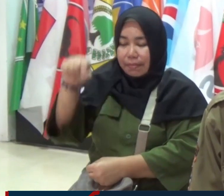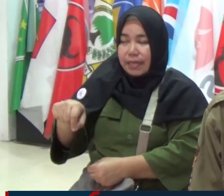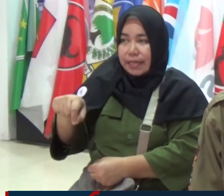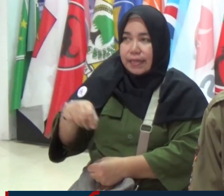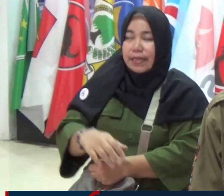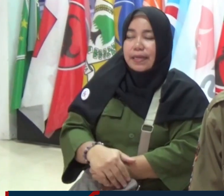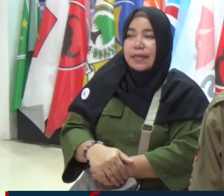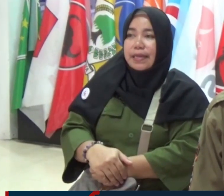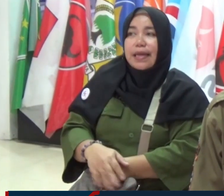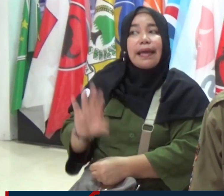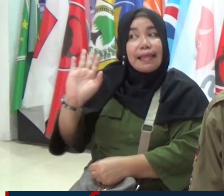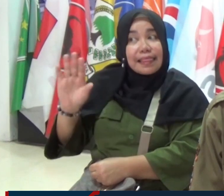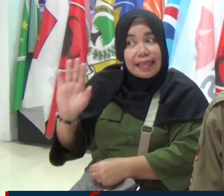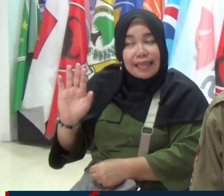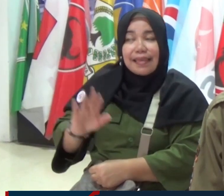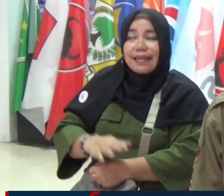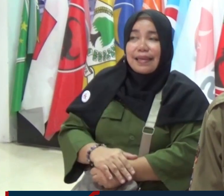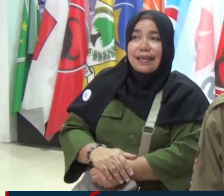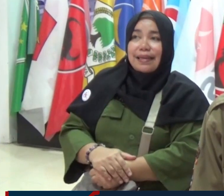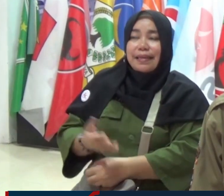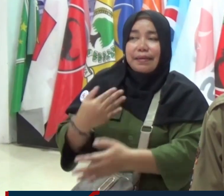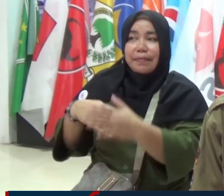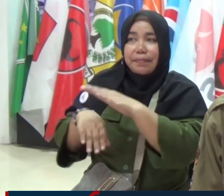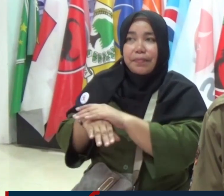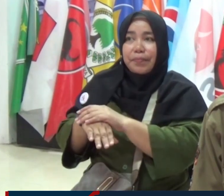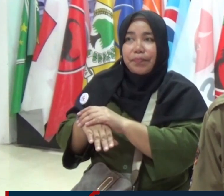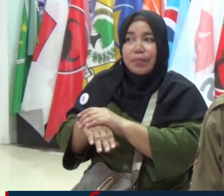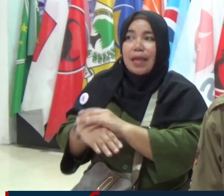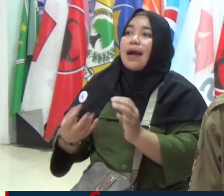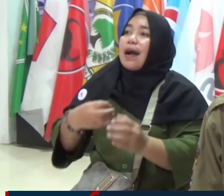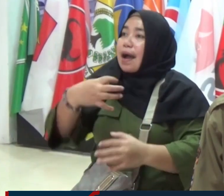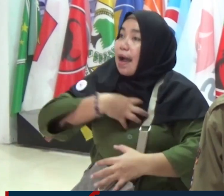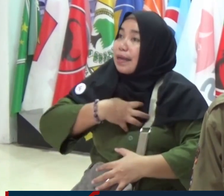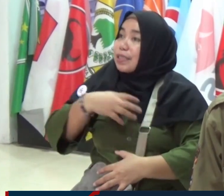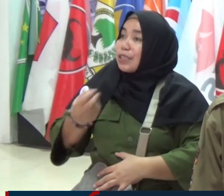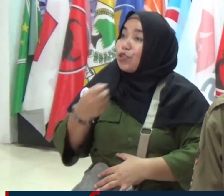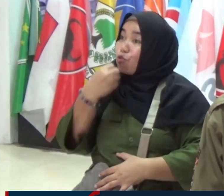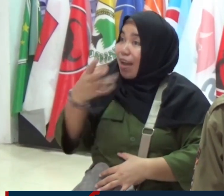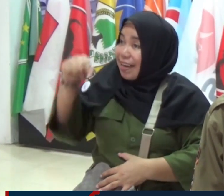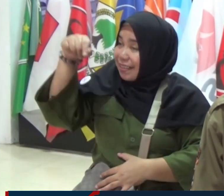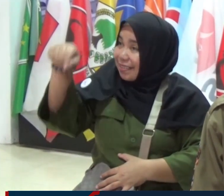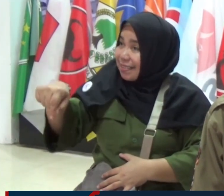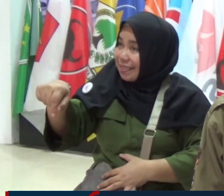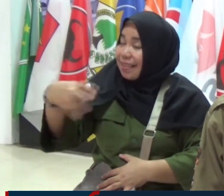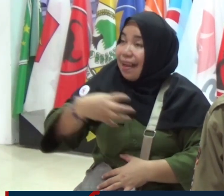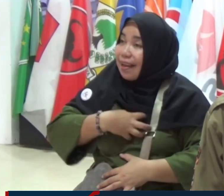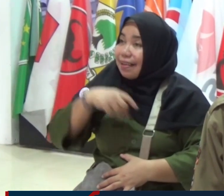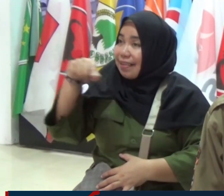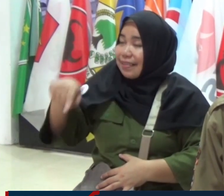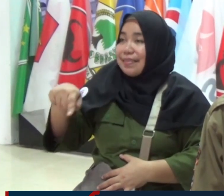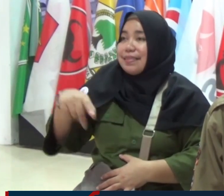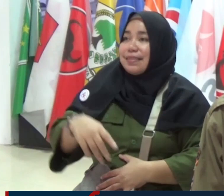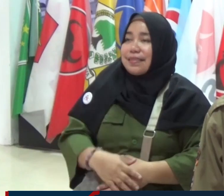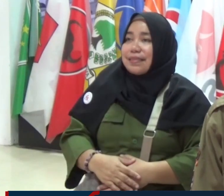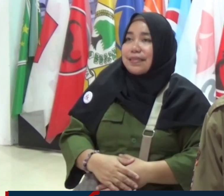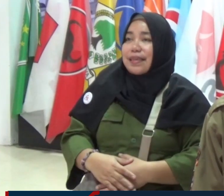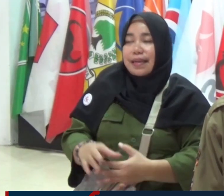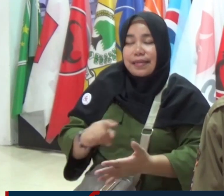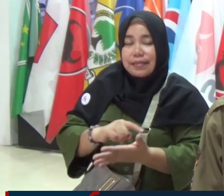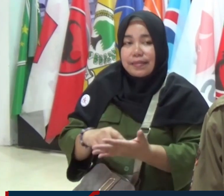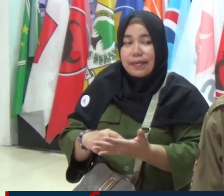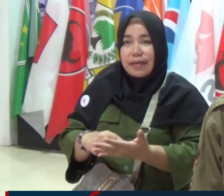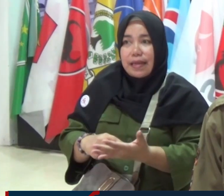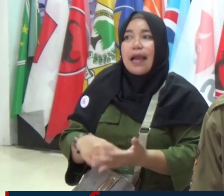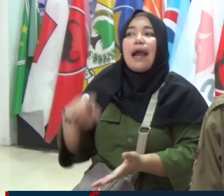agar nanti dalam menggunakan hak suaranya itu dengan cara